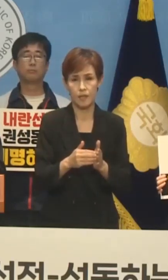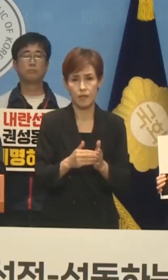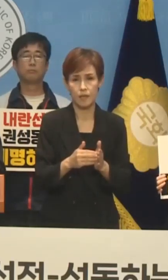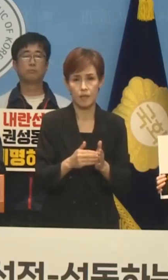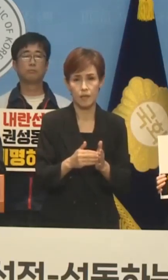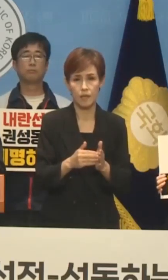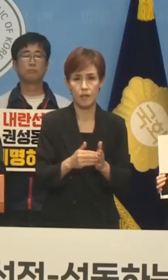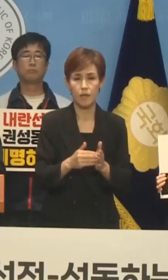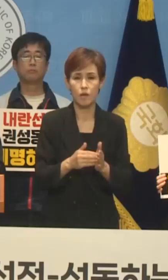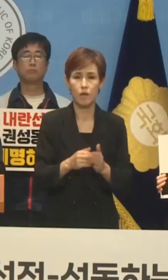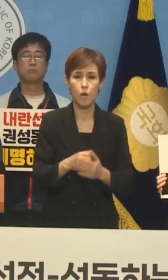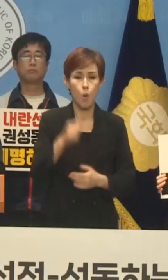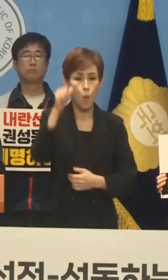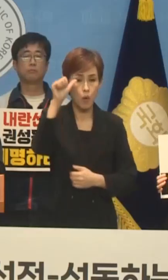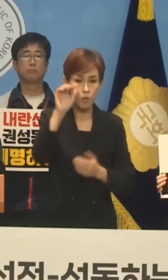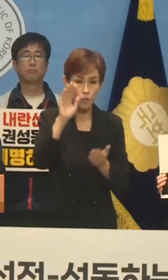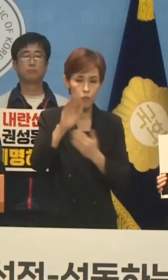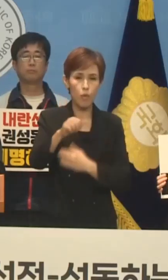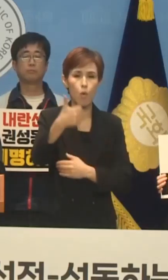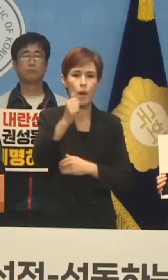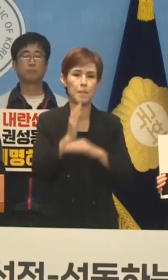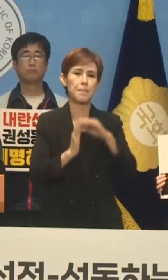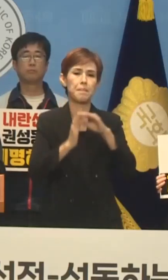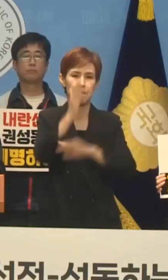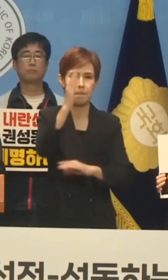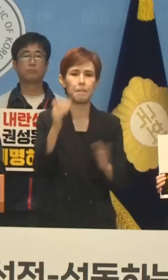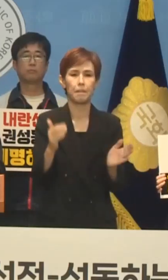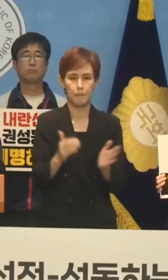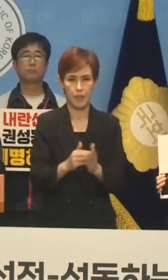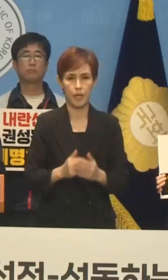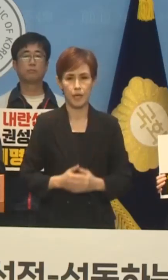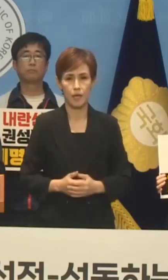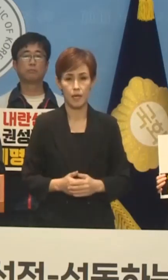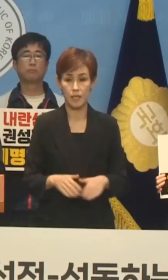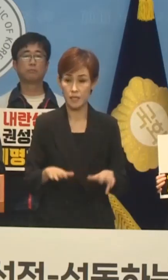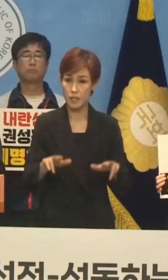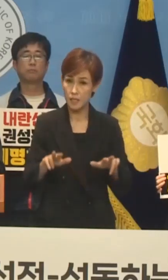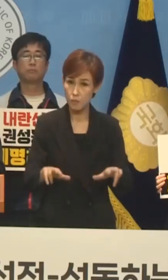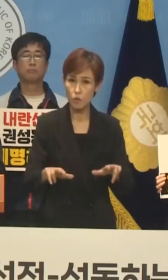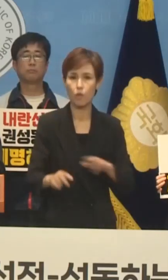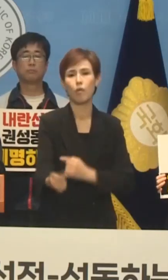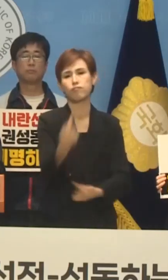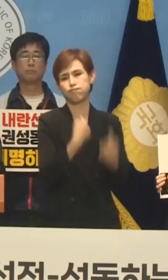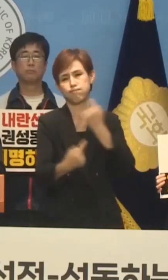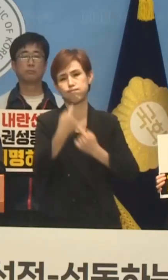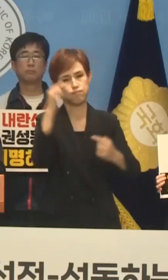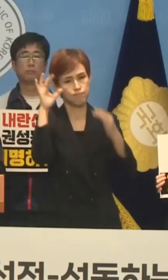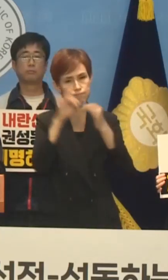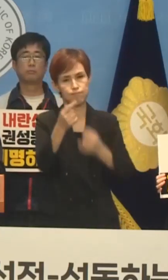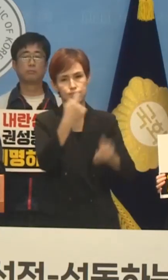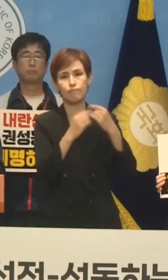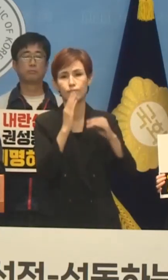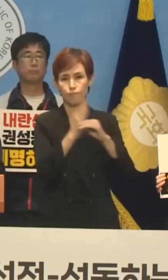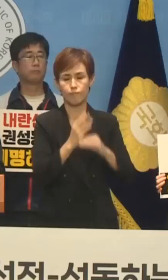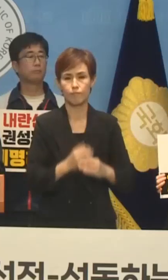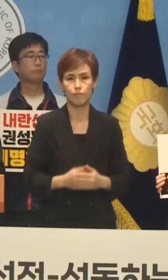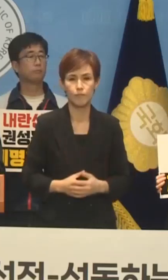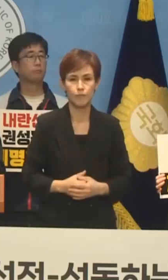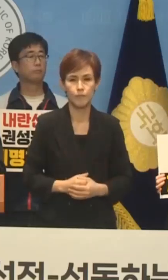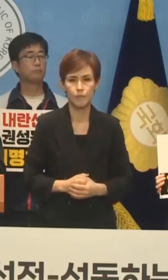청원 공개 5일 만에 5만 청원을 달성하였고 지금 이 시간에도 계속 동의를 해주시고